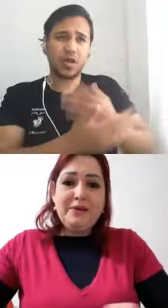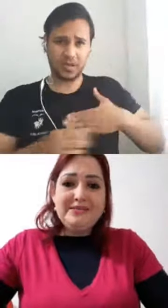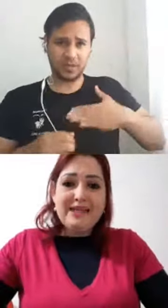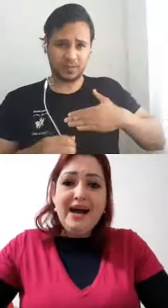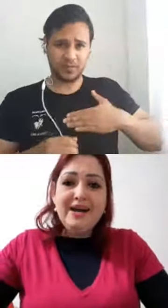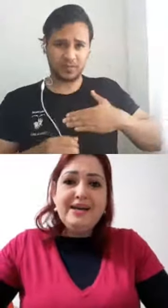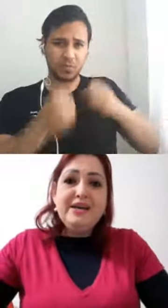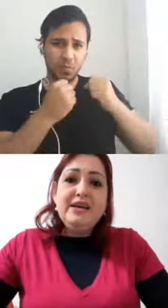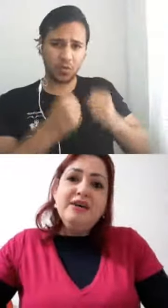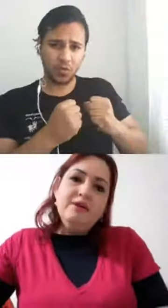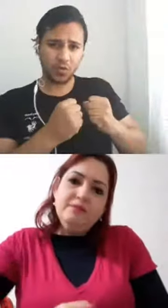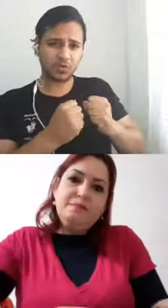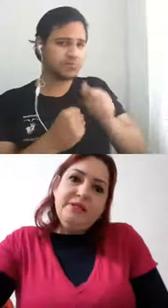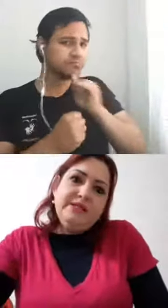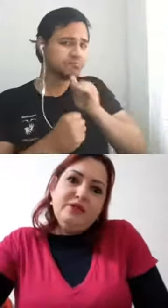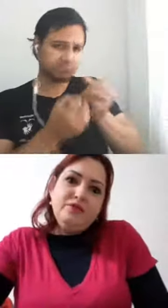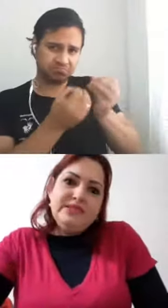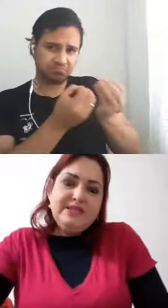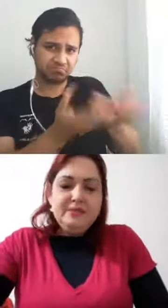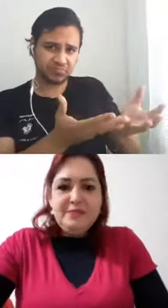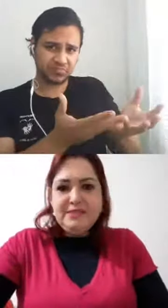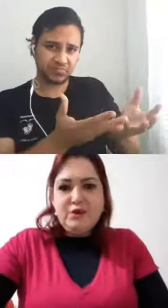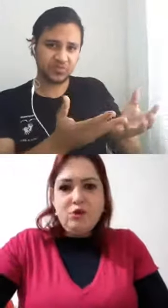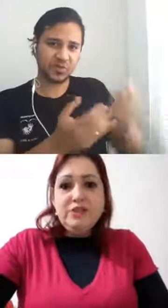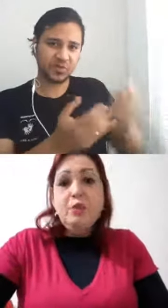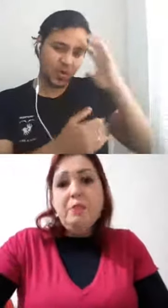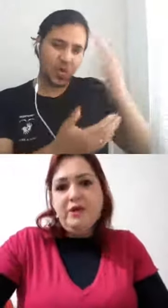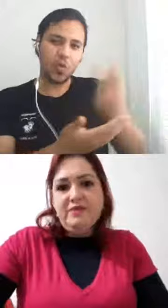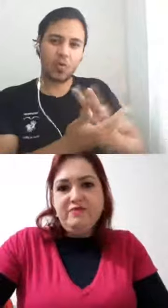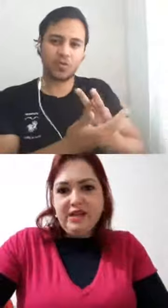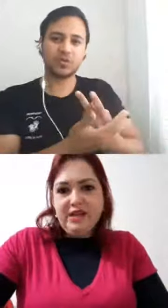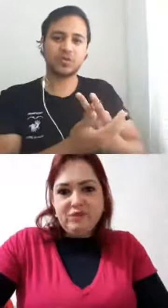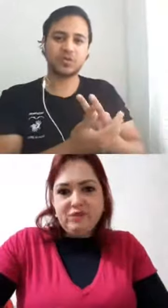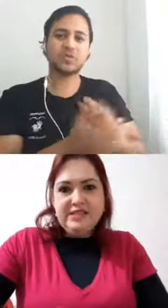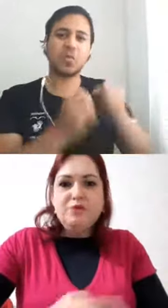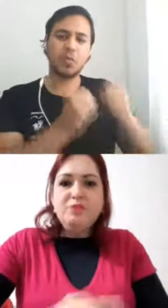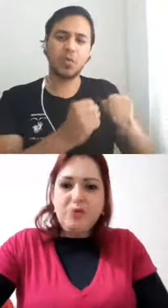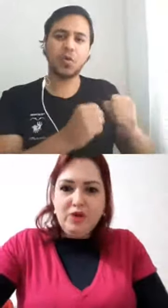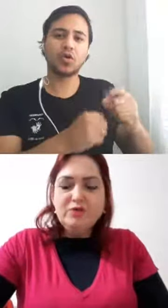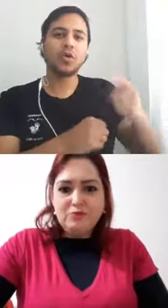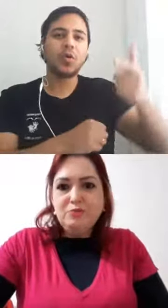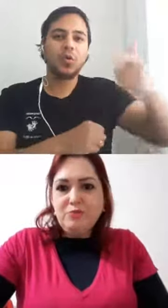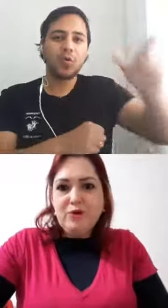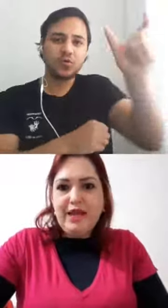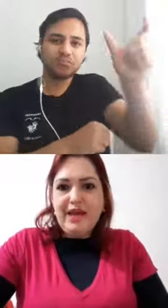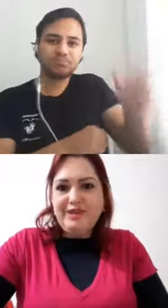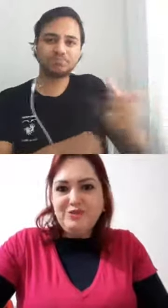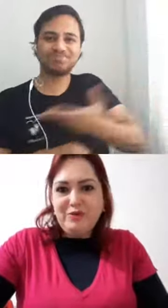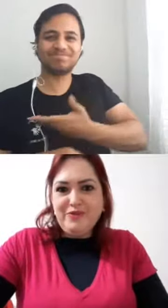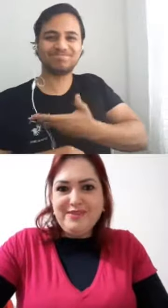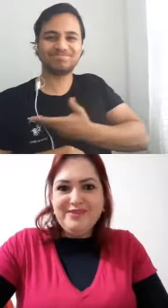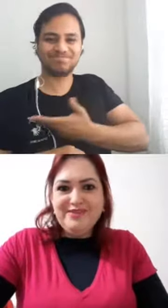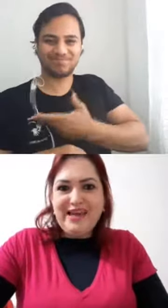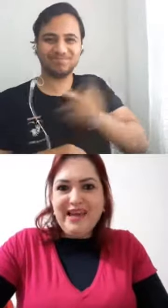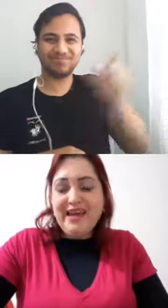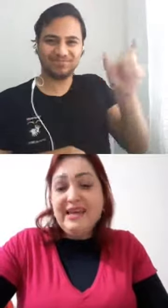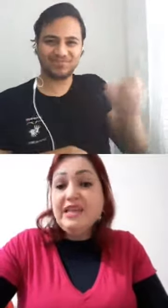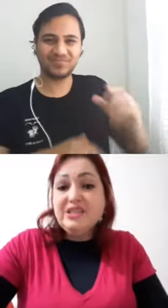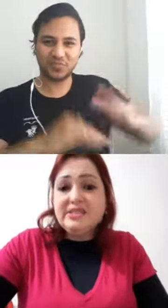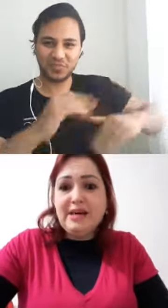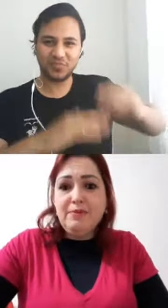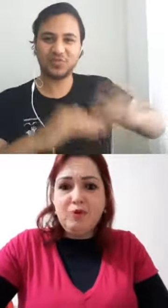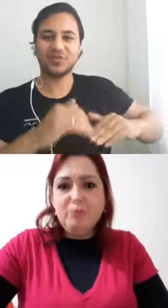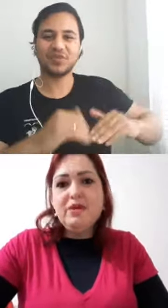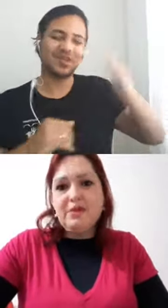posso passar, pode estar acontecendo a mesma coisa ou pode vir a acontecer com com o meu colega de profissão, né? E ele